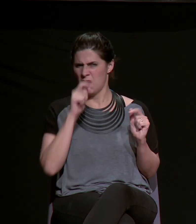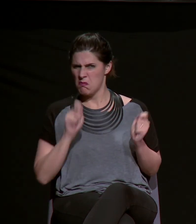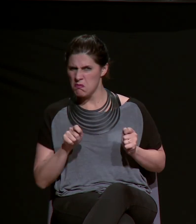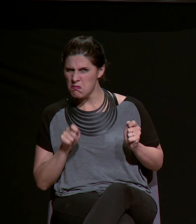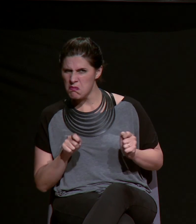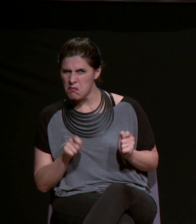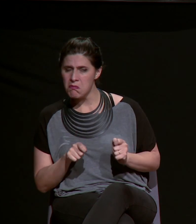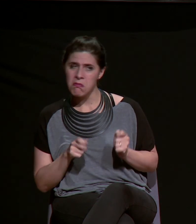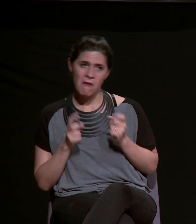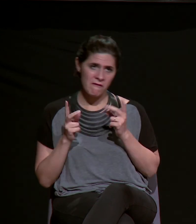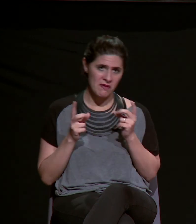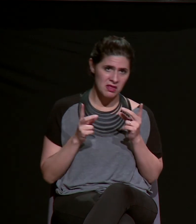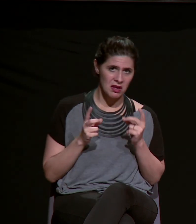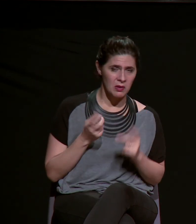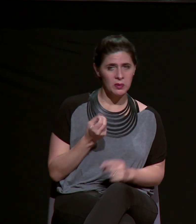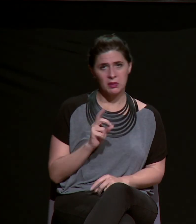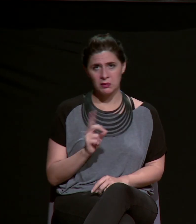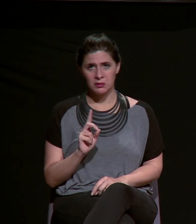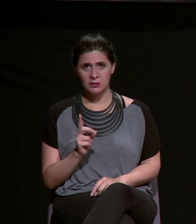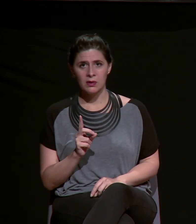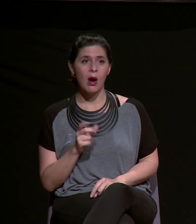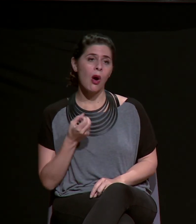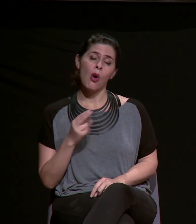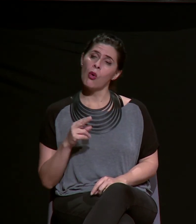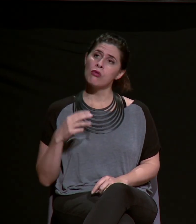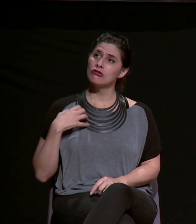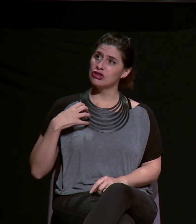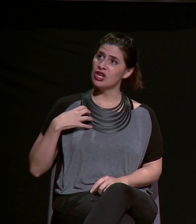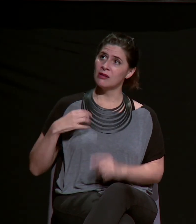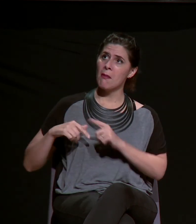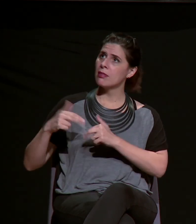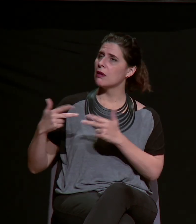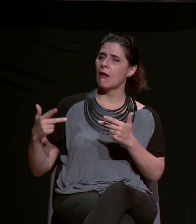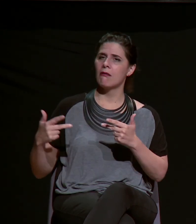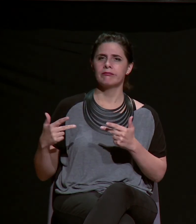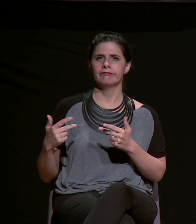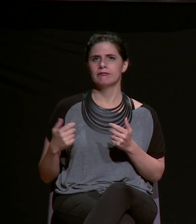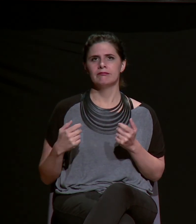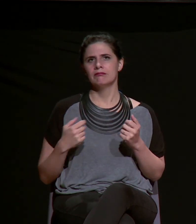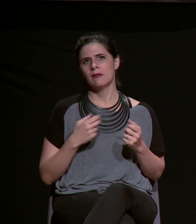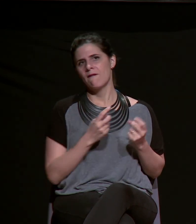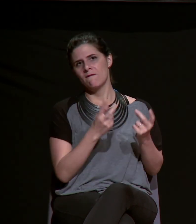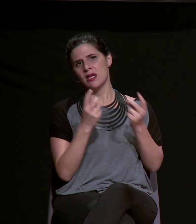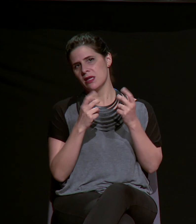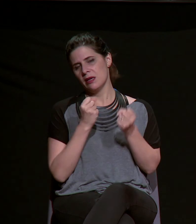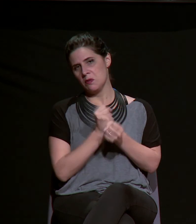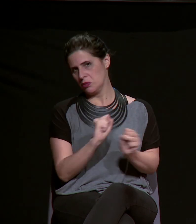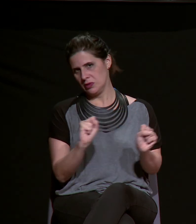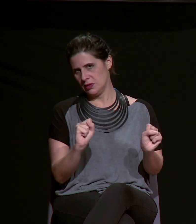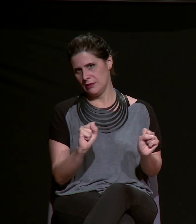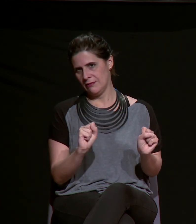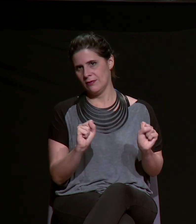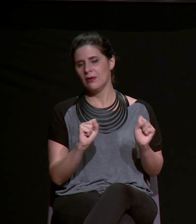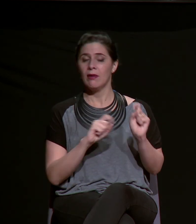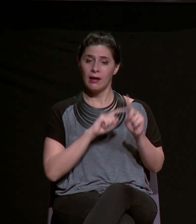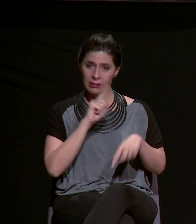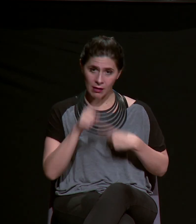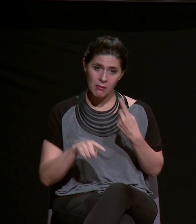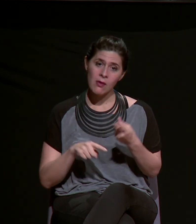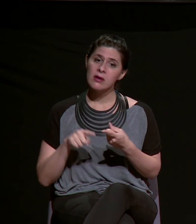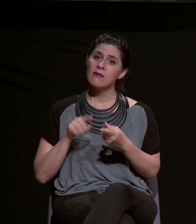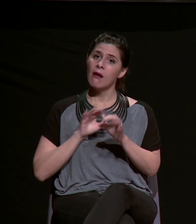acionava formatos que inviabilizam a sua comercialização material, e aí você começa a acionar uma ideia de documentação